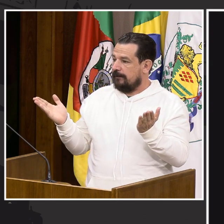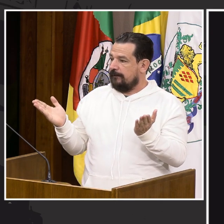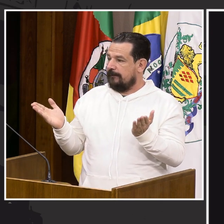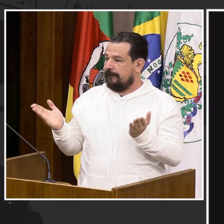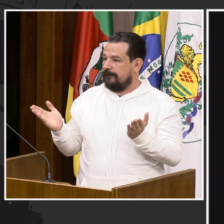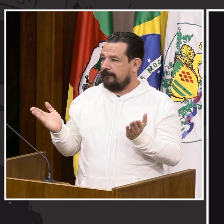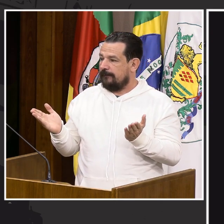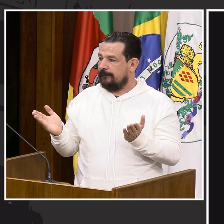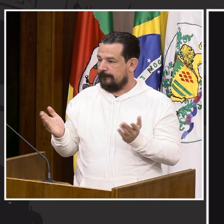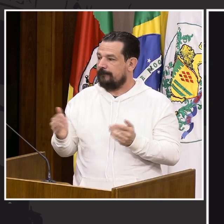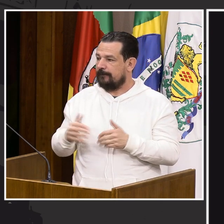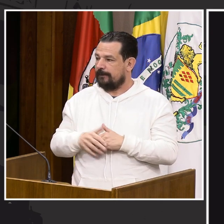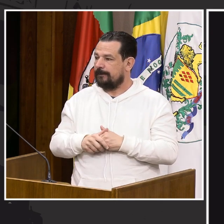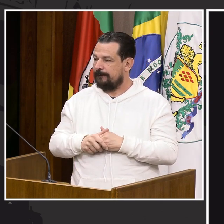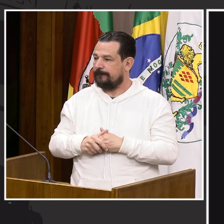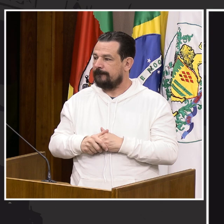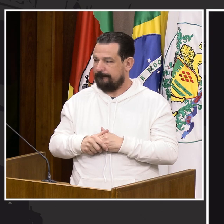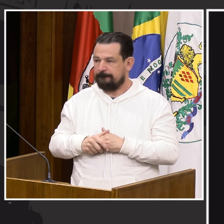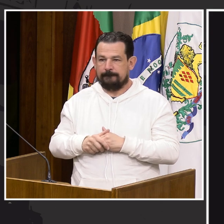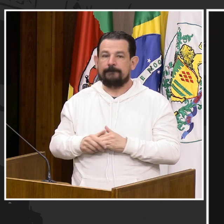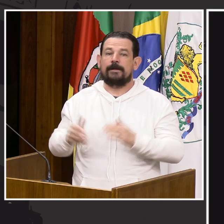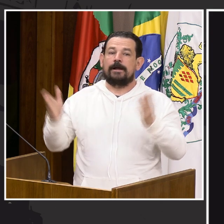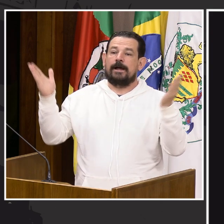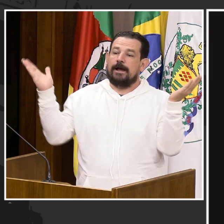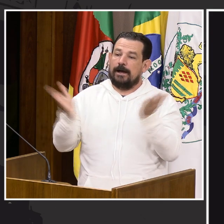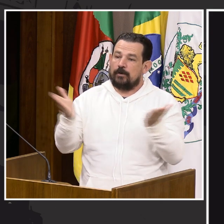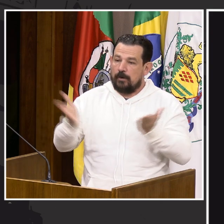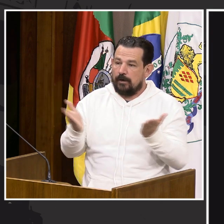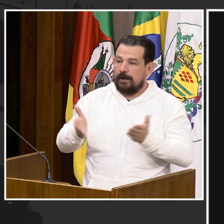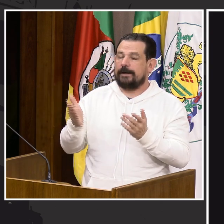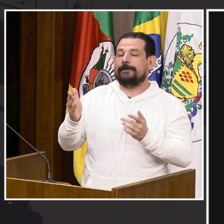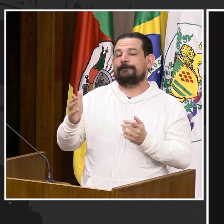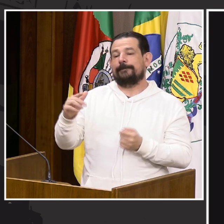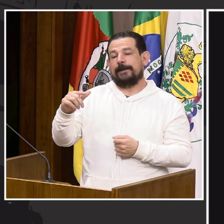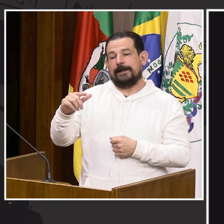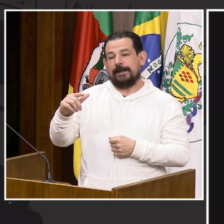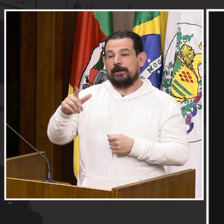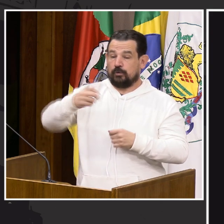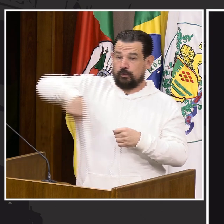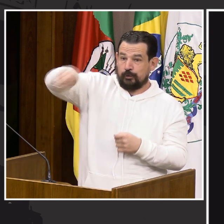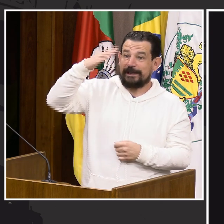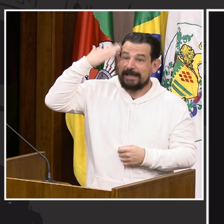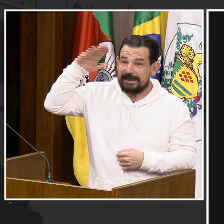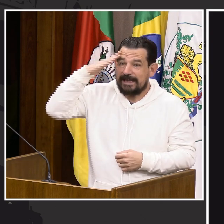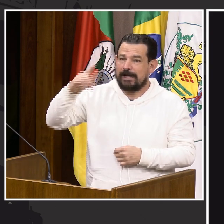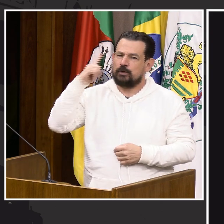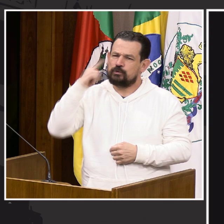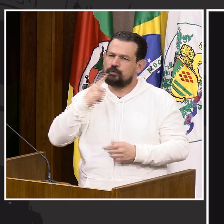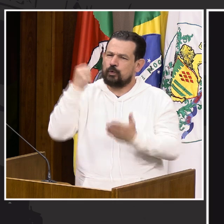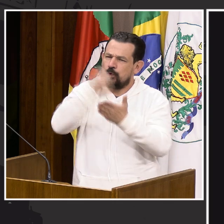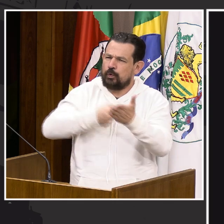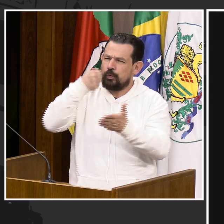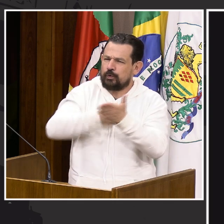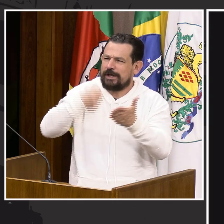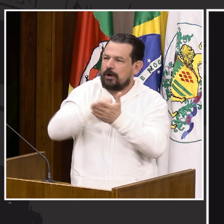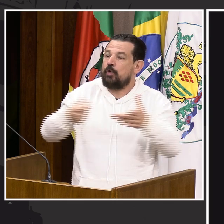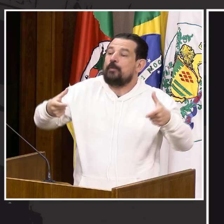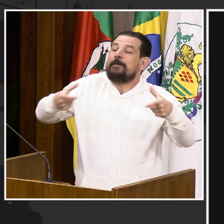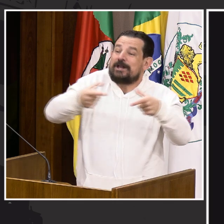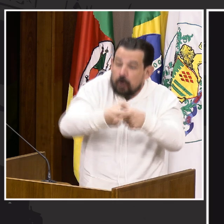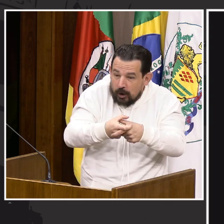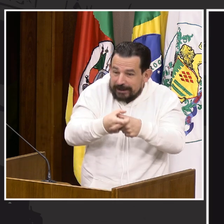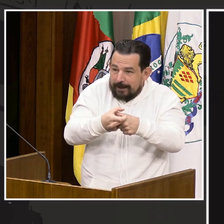fica ao lado do Emílio também, se tu quiser explicar, né? Agora, então, a nossa sociedade, então, a